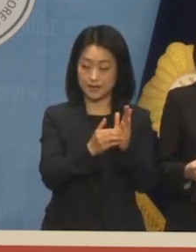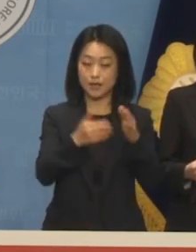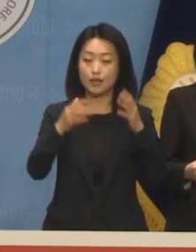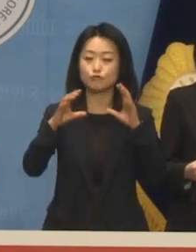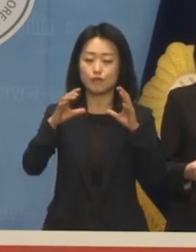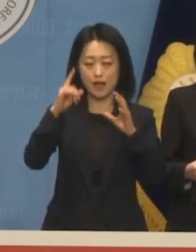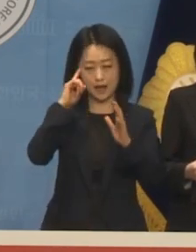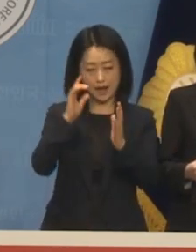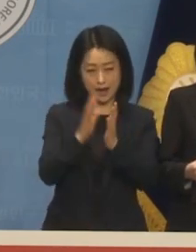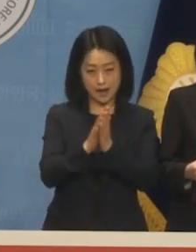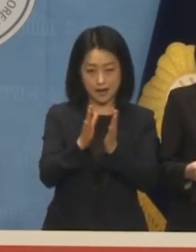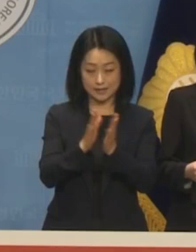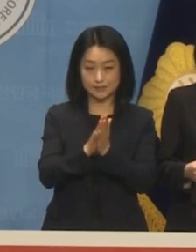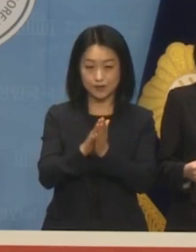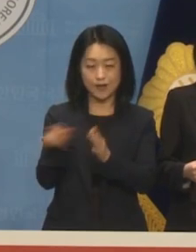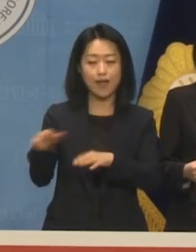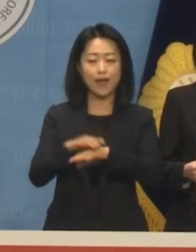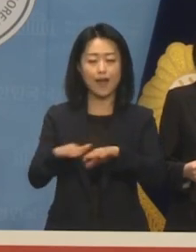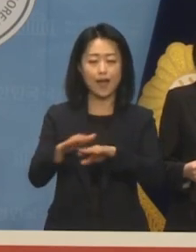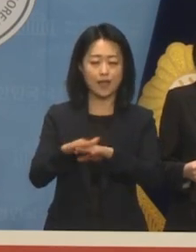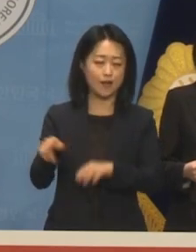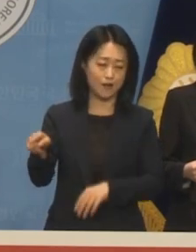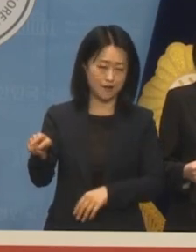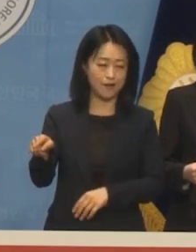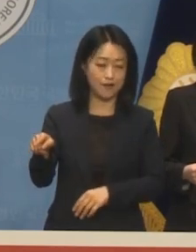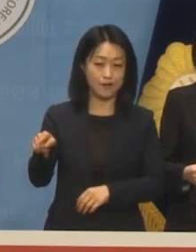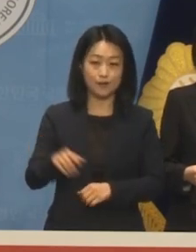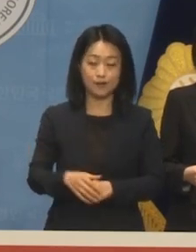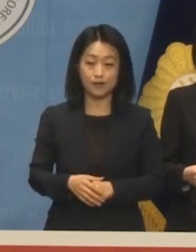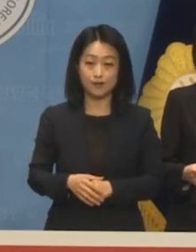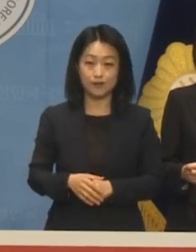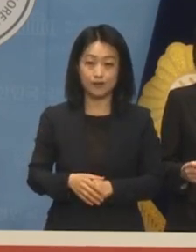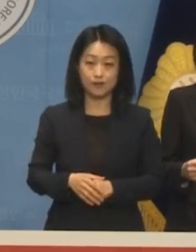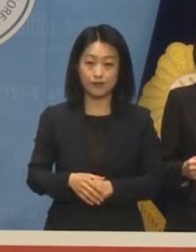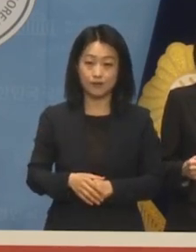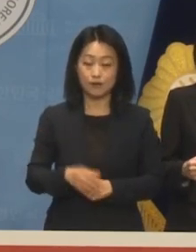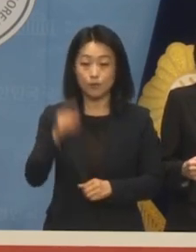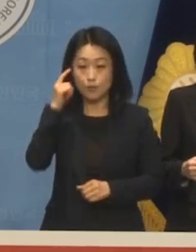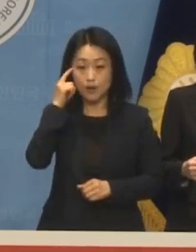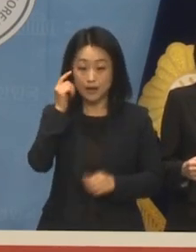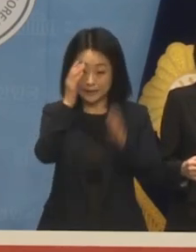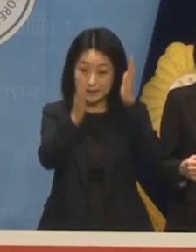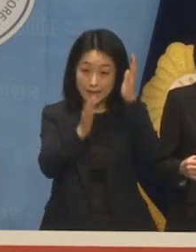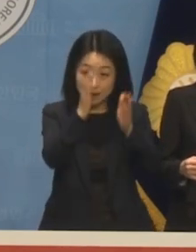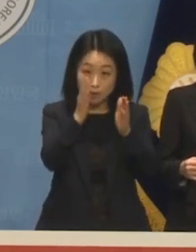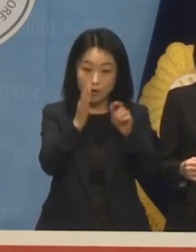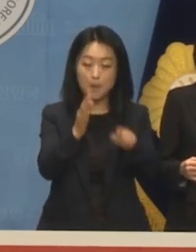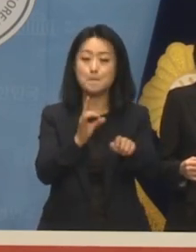해결해야 할 라인 사태의 모든 책임을 네이버에게 떠넘기고